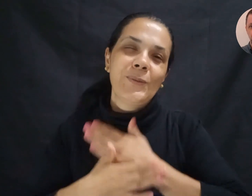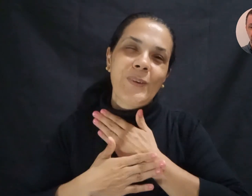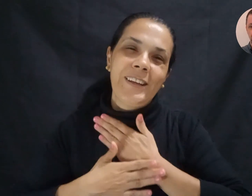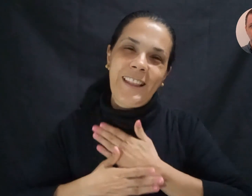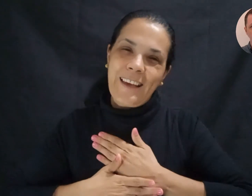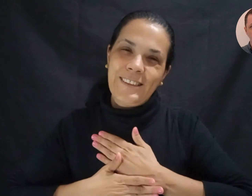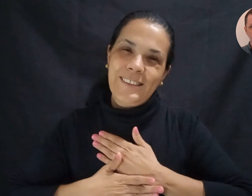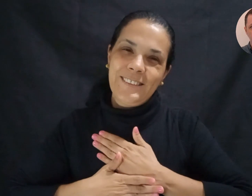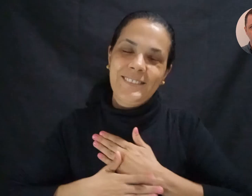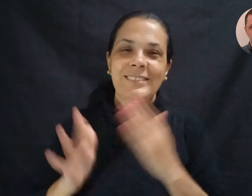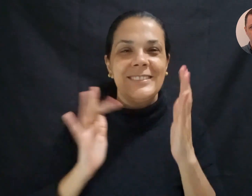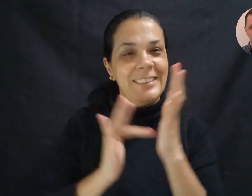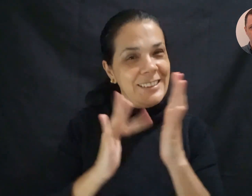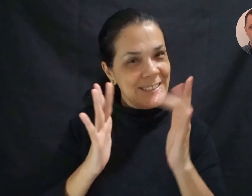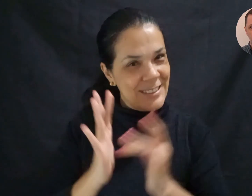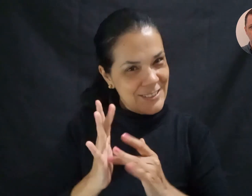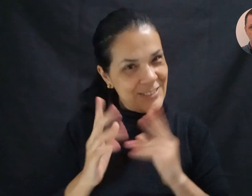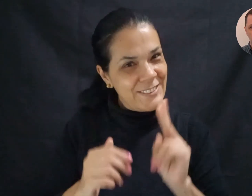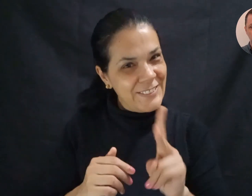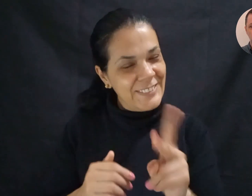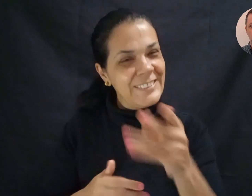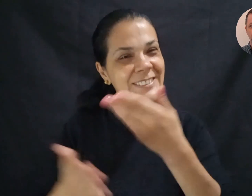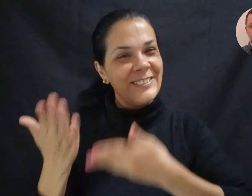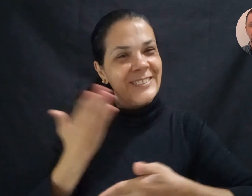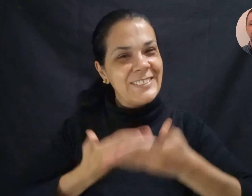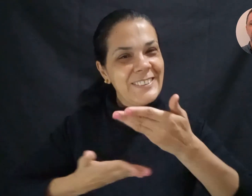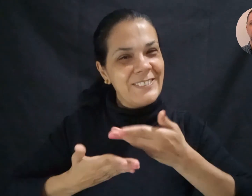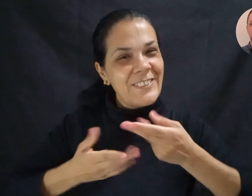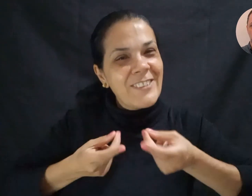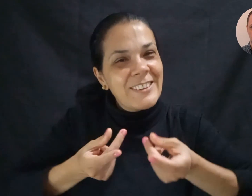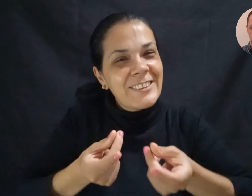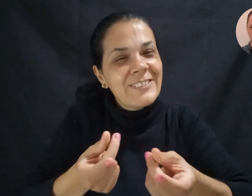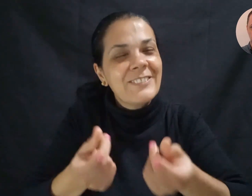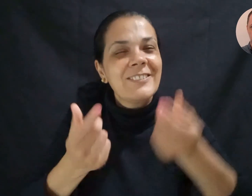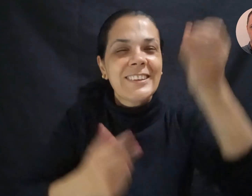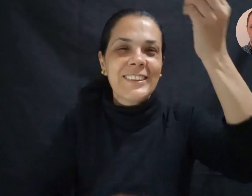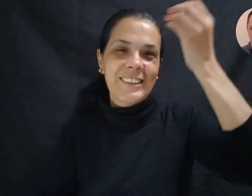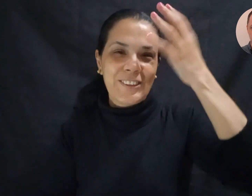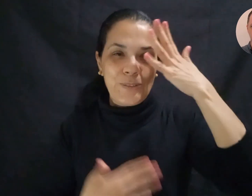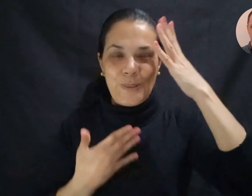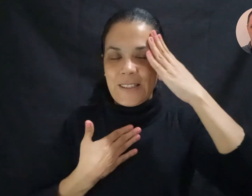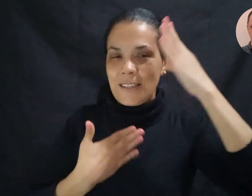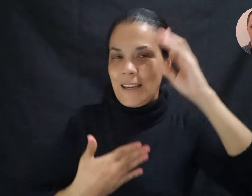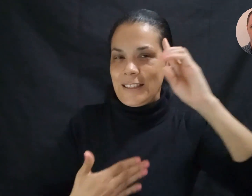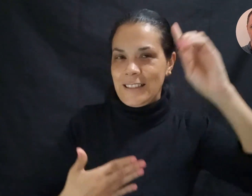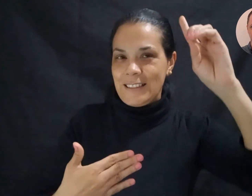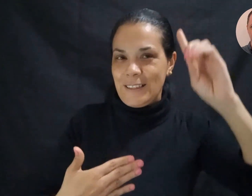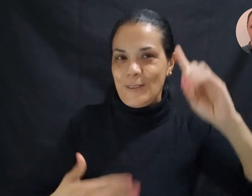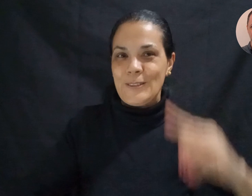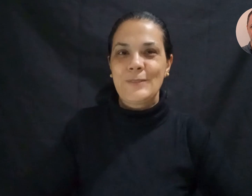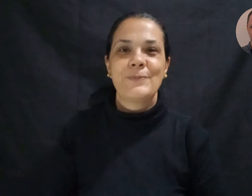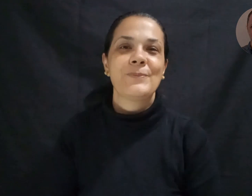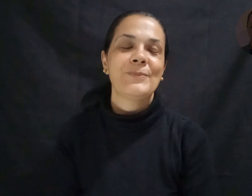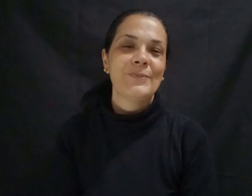manifesta. Que Jesus permaneça nos envolvendo em sua infinita luz. Graças a Deus.